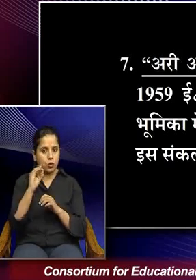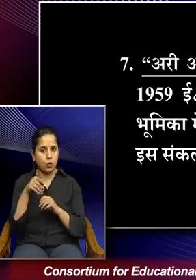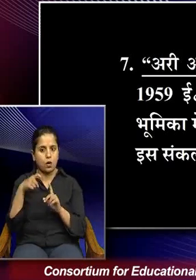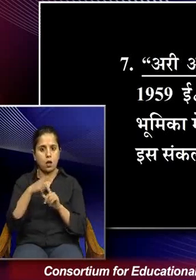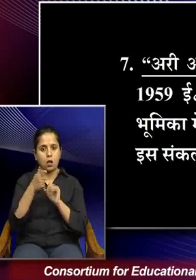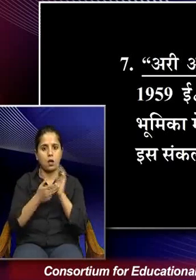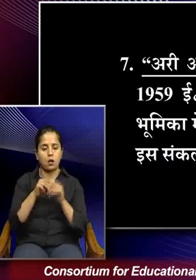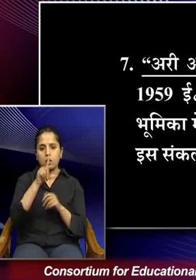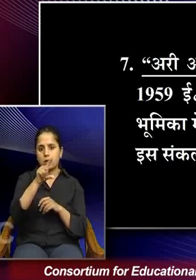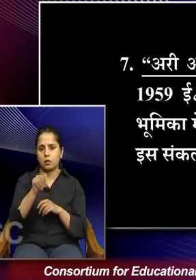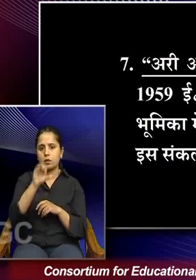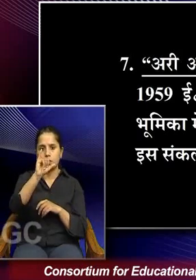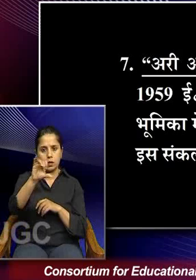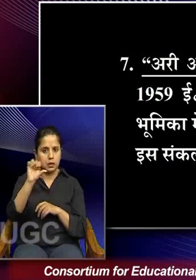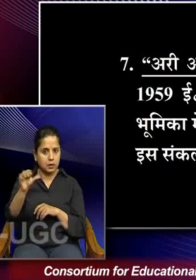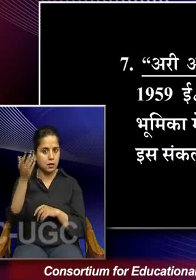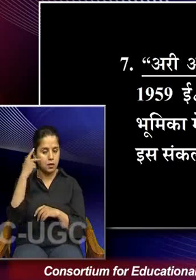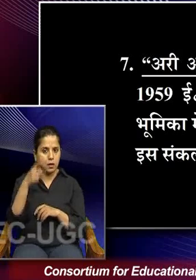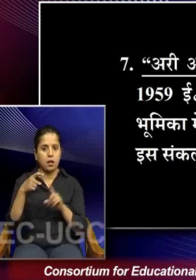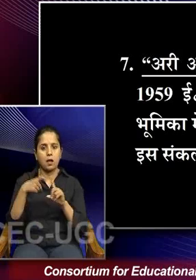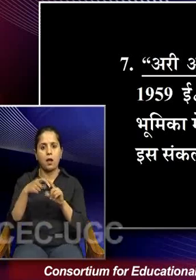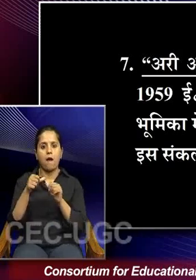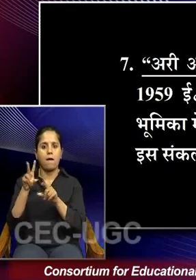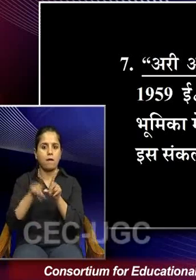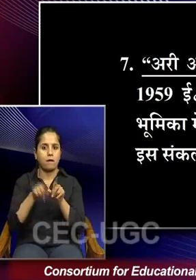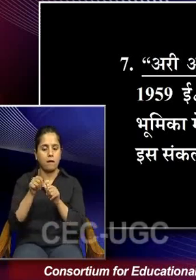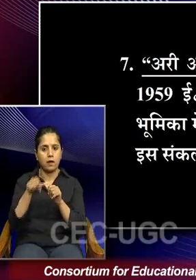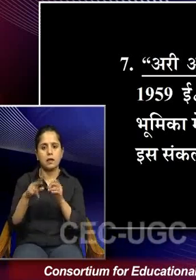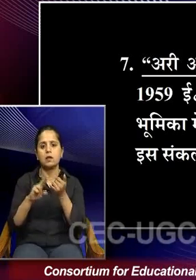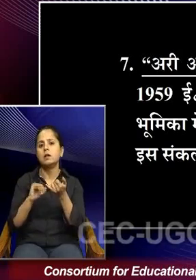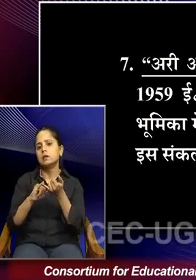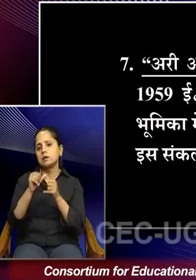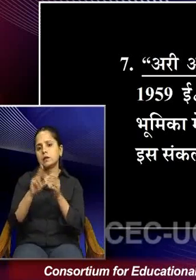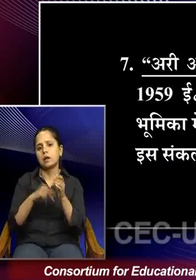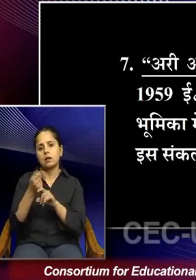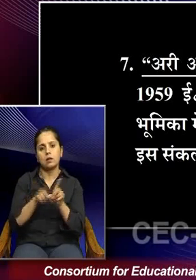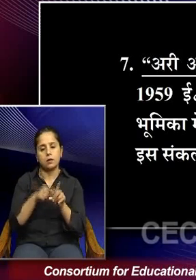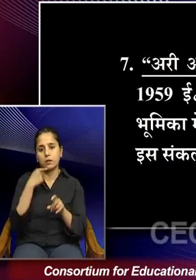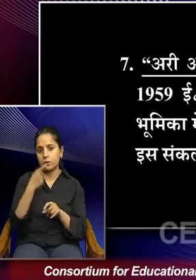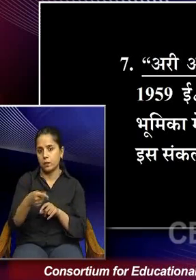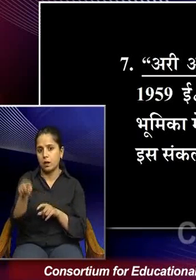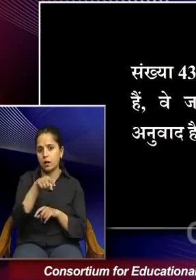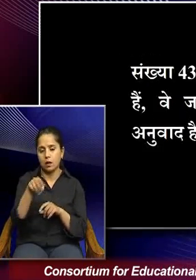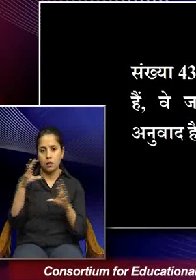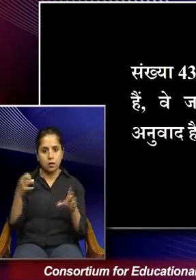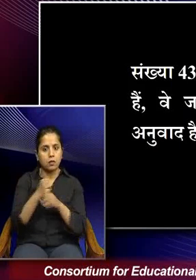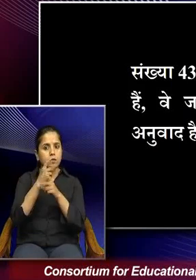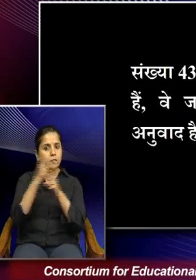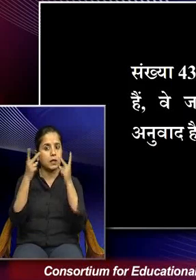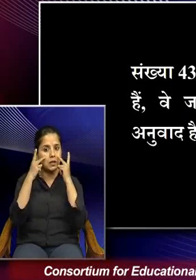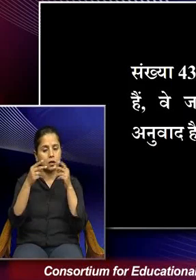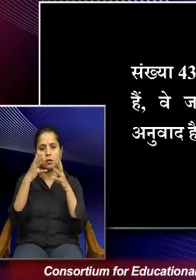1959 में प्रकाशित काव्या संग्रह जिसकी भूमिका में आगे लिखने हैं की संकलन की कम सूची में